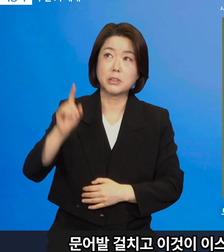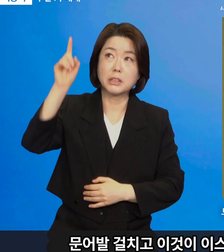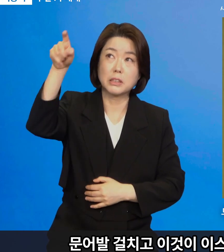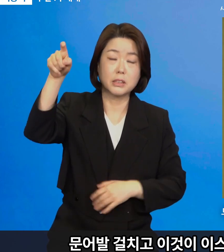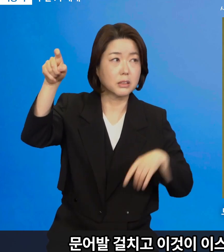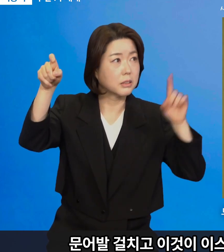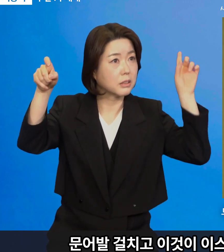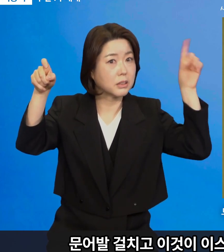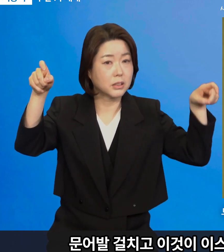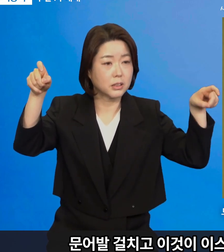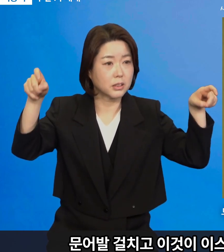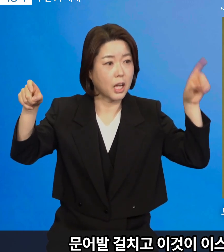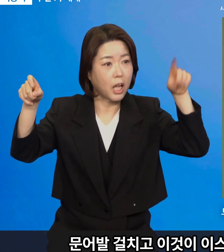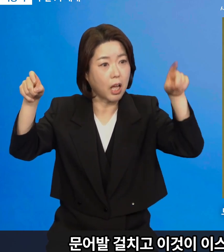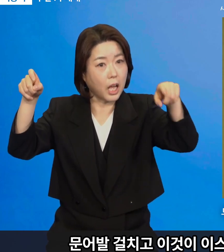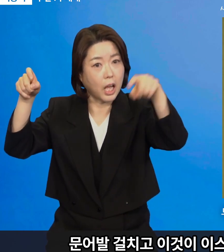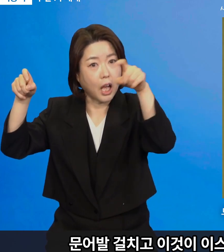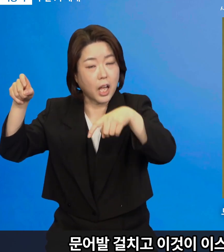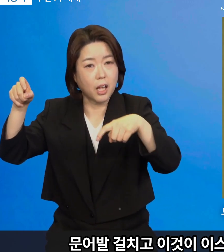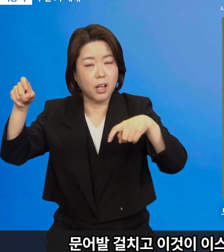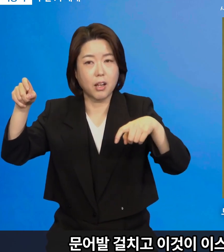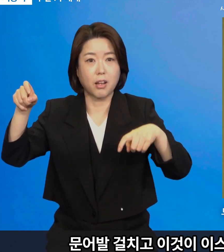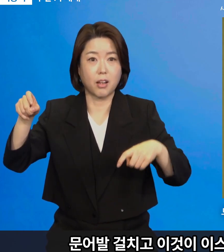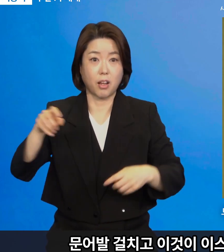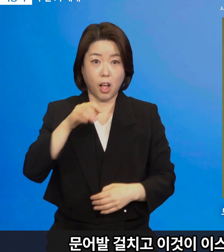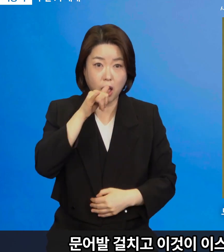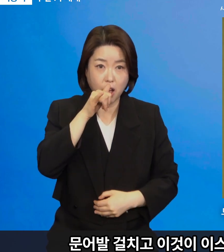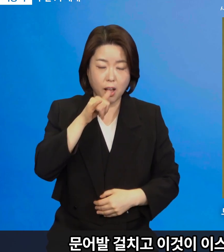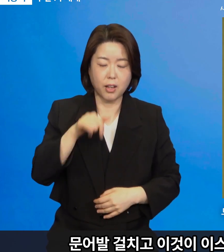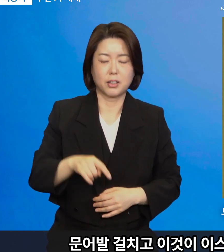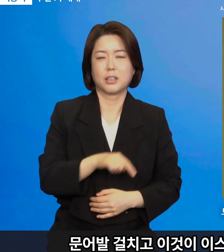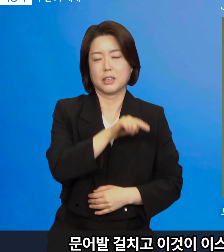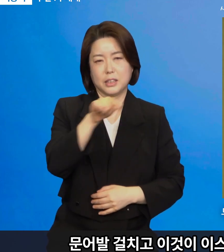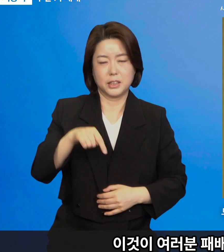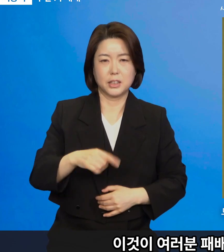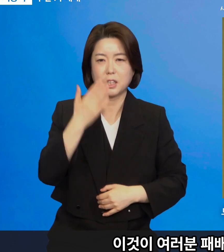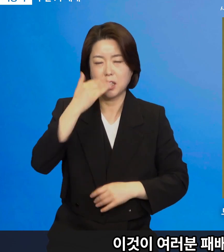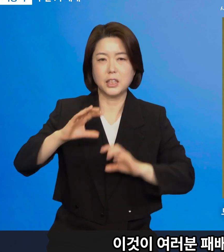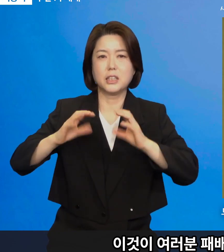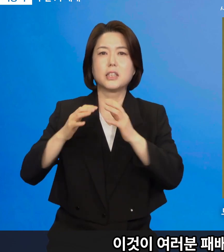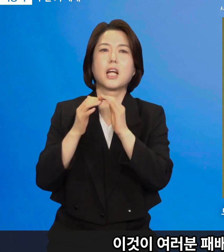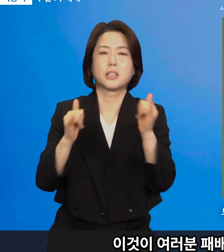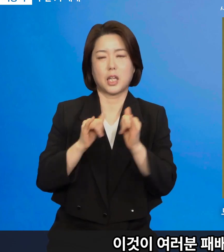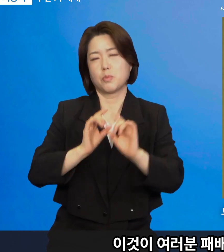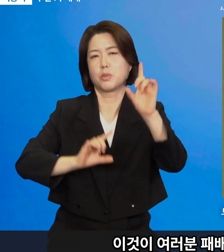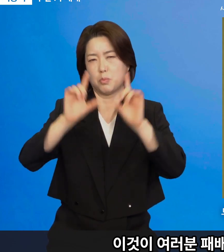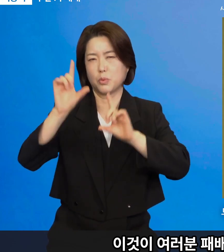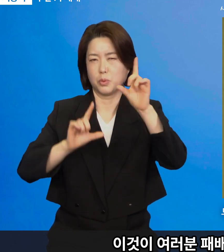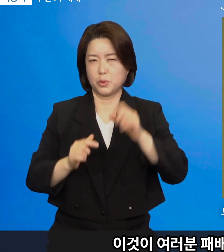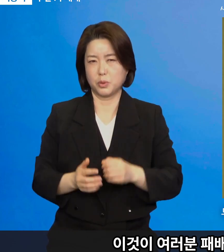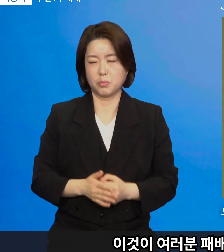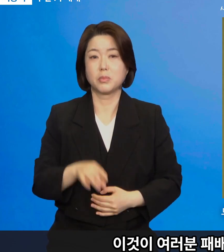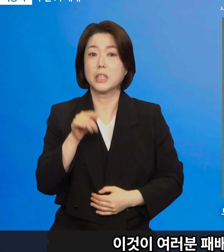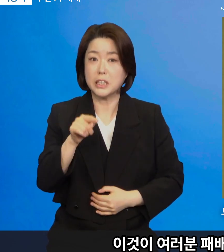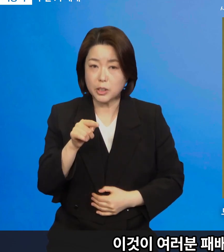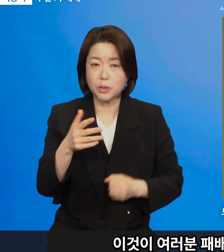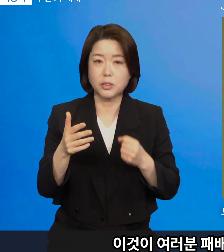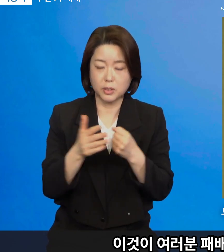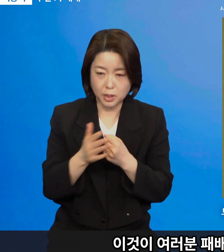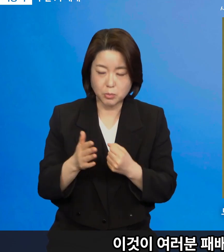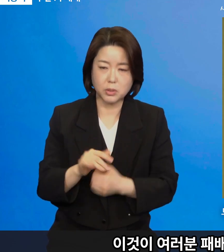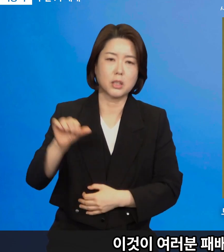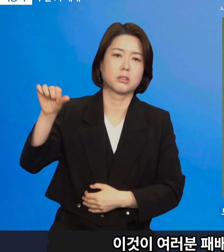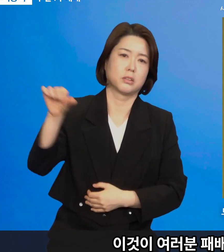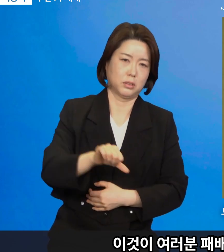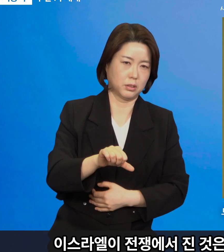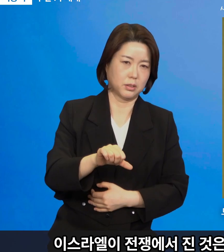걸치고 문어발 걸치고 이것이 이스라엘 백성들의 신앙이었다. 이것이 여러분 패배의